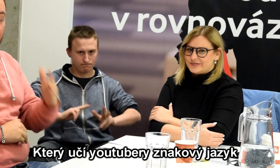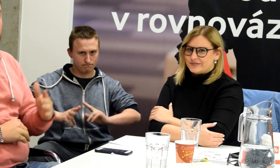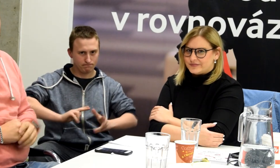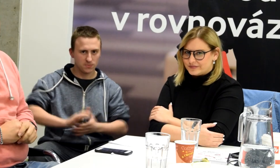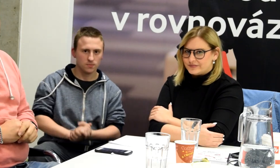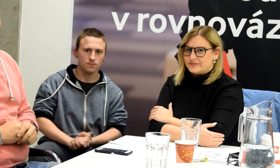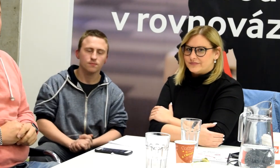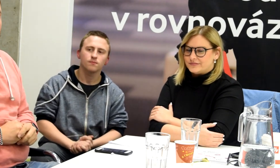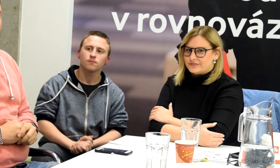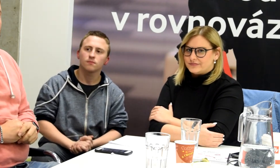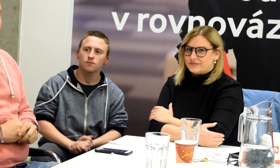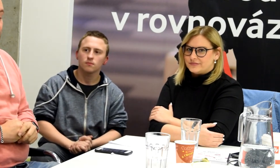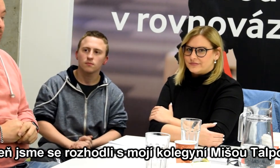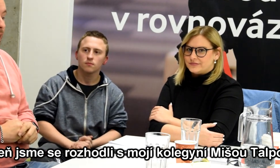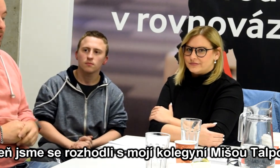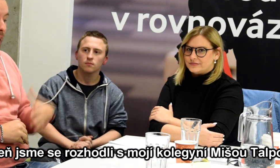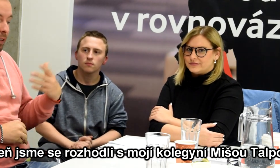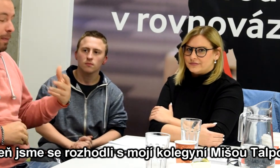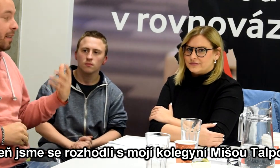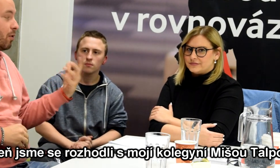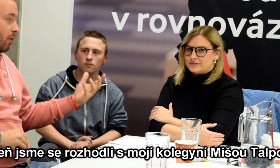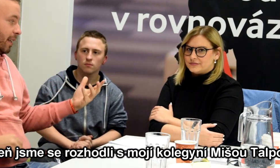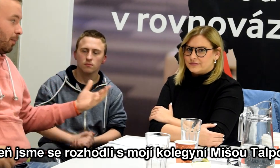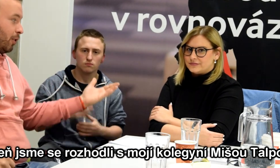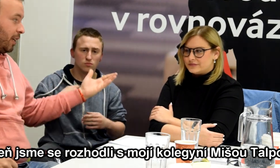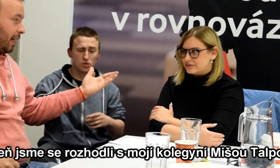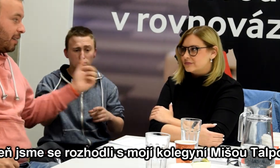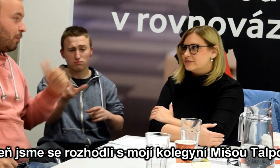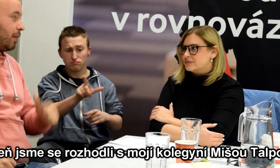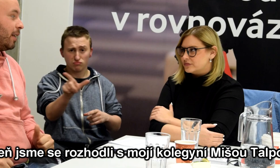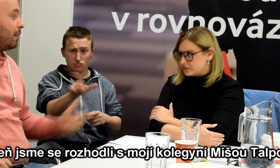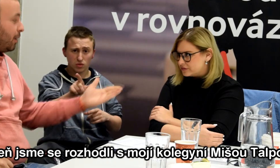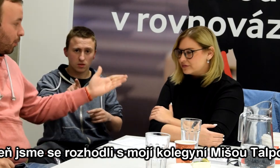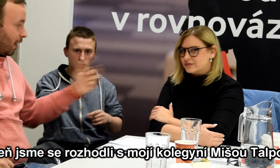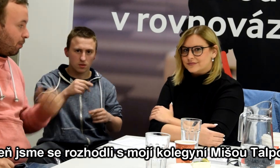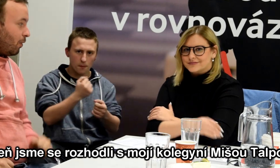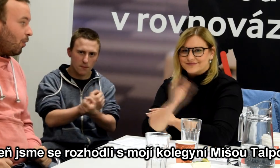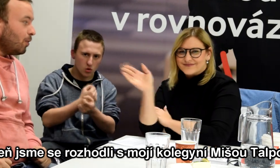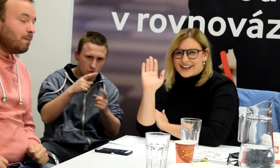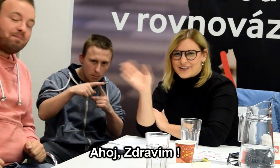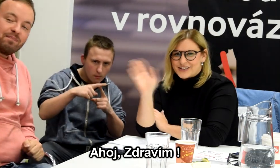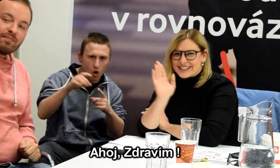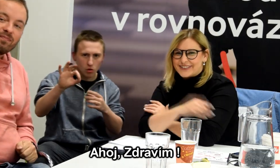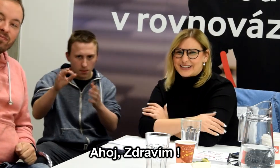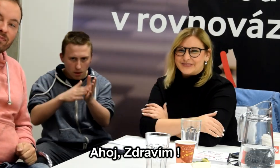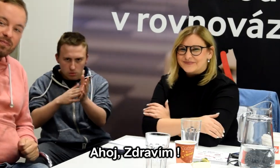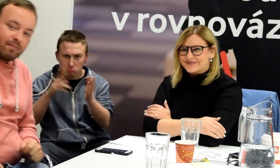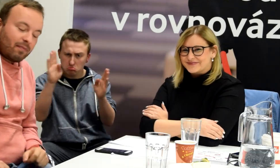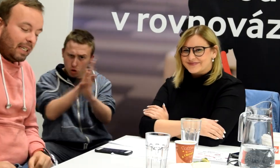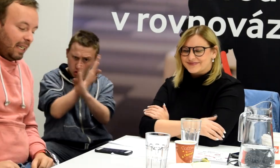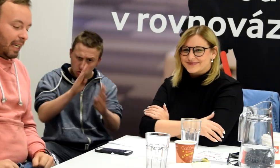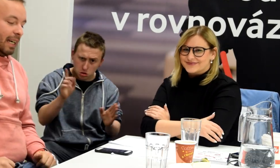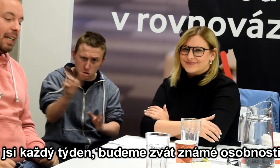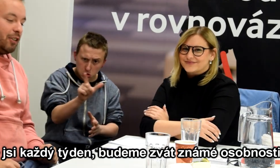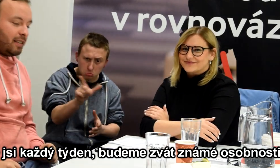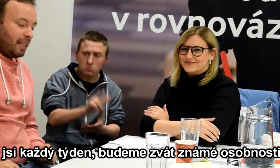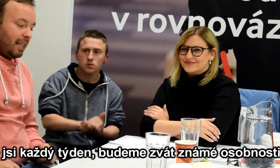jazyk. Zároveň jsme se rozhodli společně s mojí kolegyní Míšou Talpovou. Ahoj, zdravím. Že si